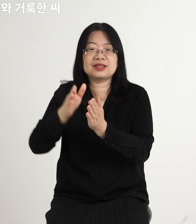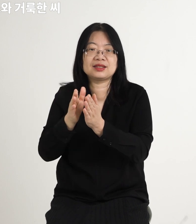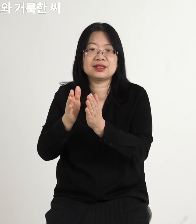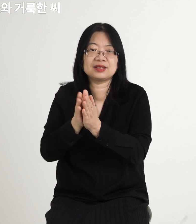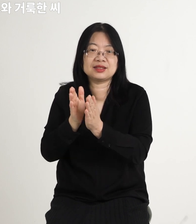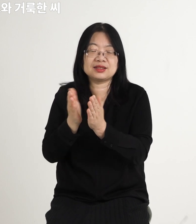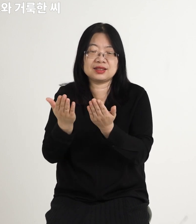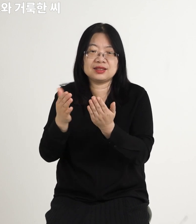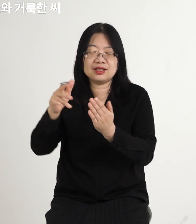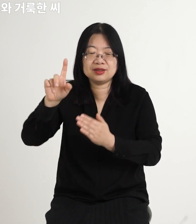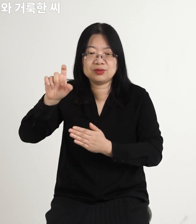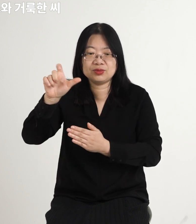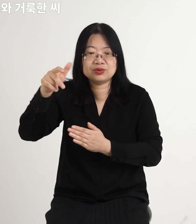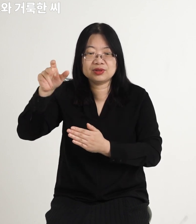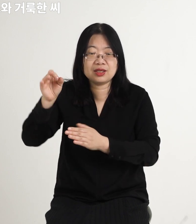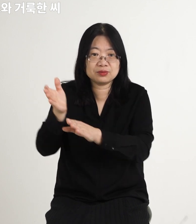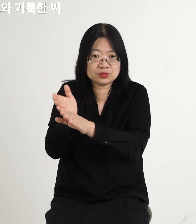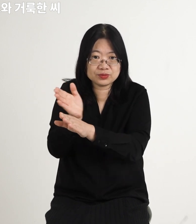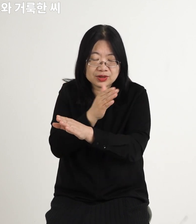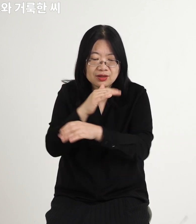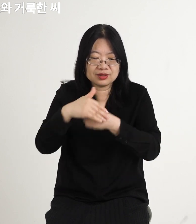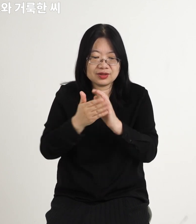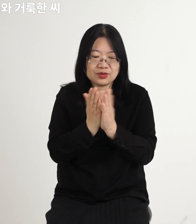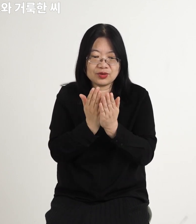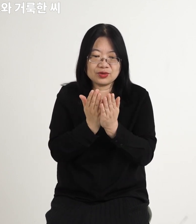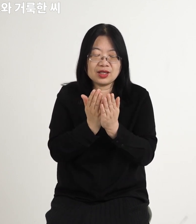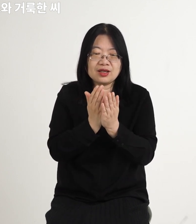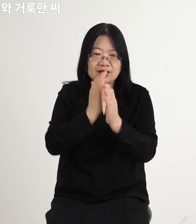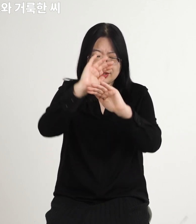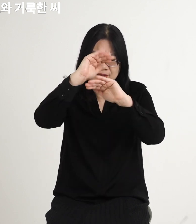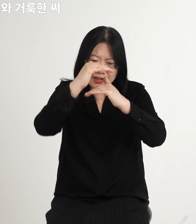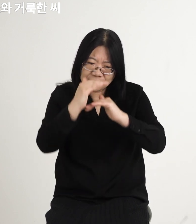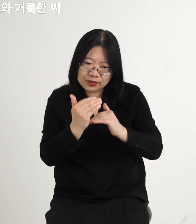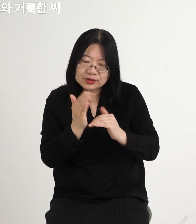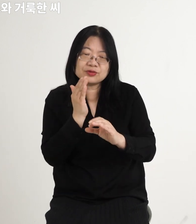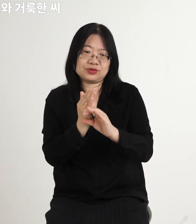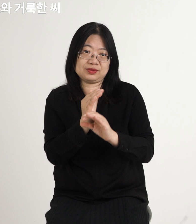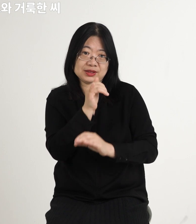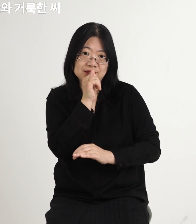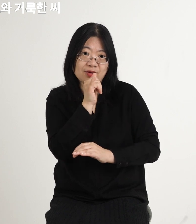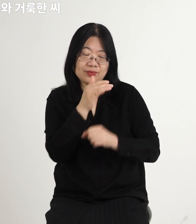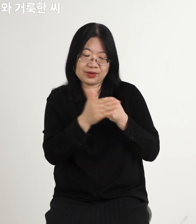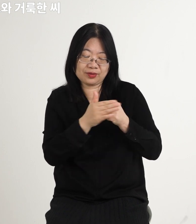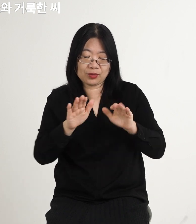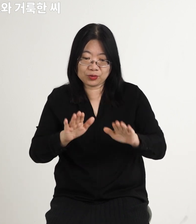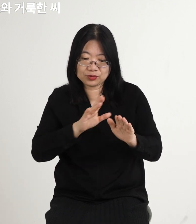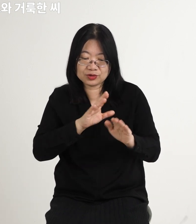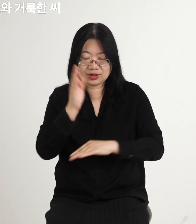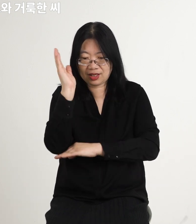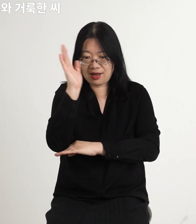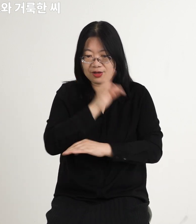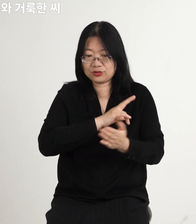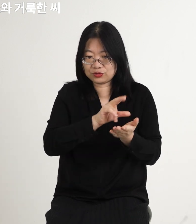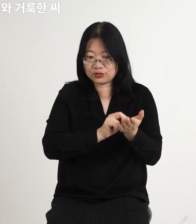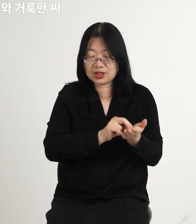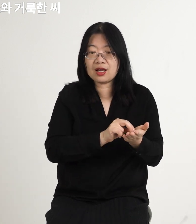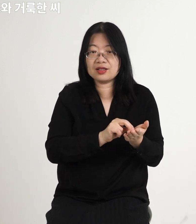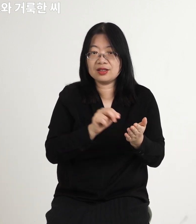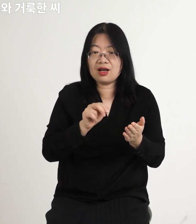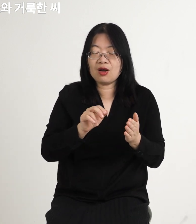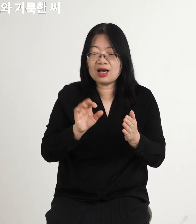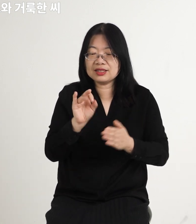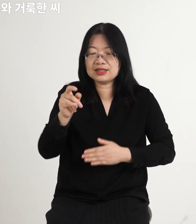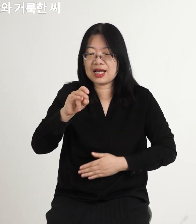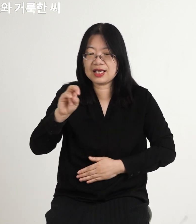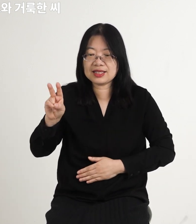줄거리가 돼요. 그래서 오늘 이 주제는 단순히 이사야 강해에서만 중요한 주제가 아니에요. 성경 전체가